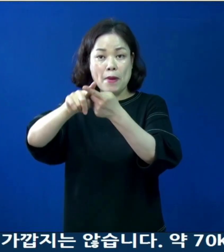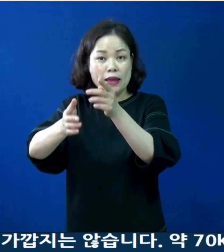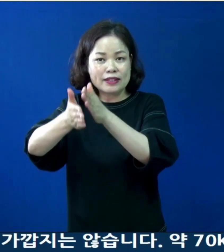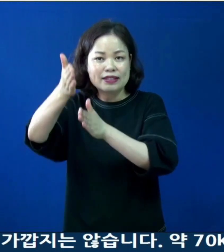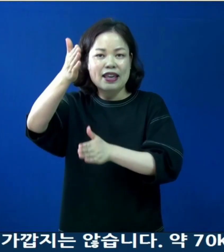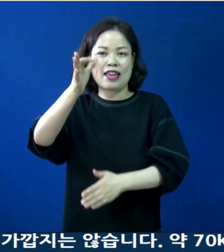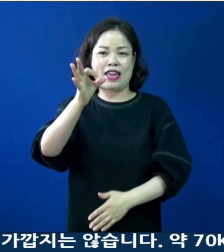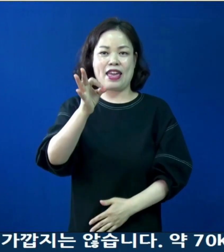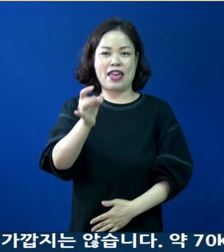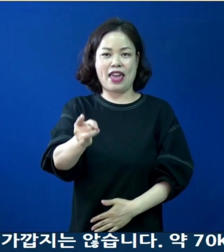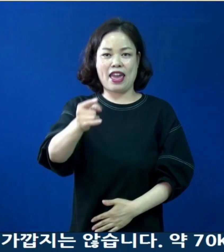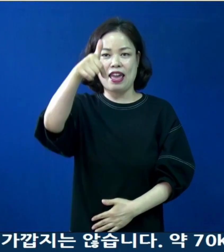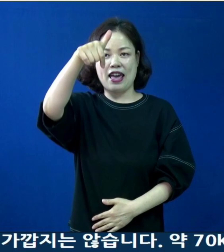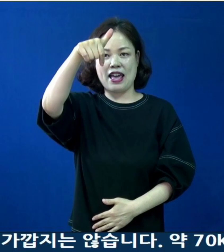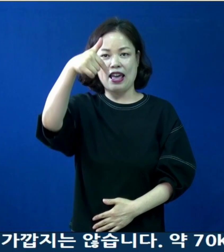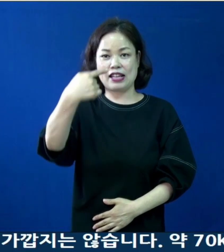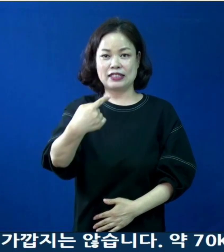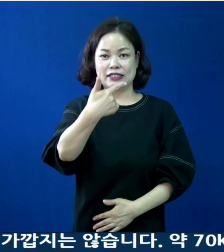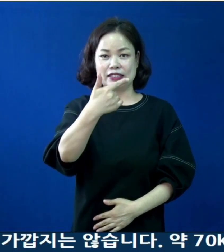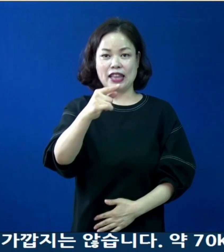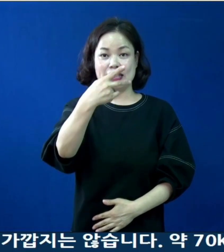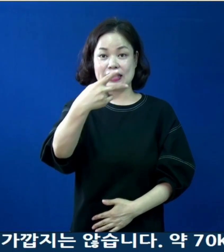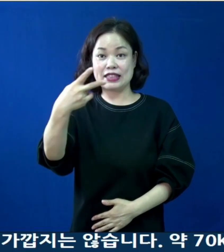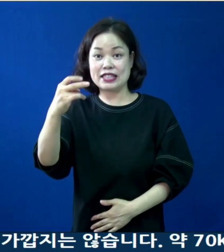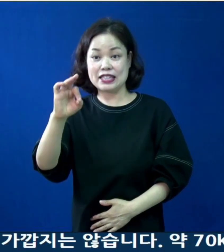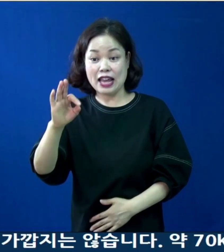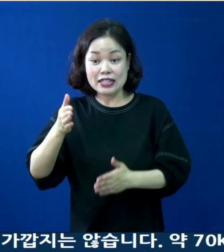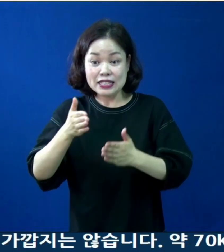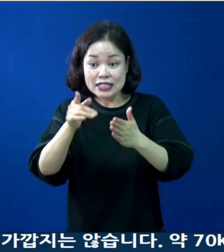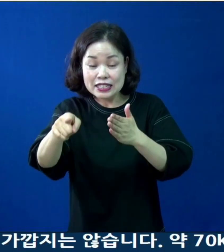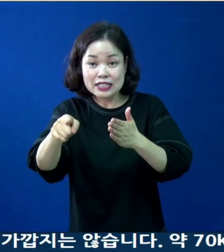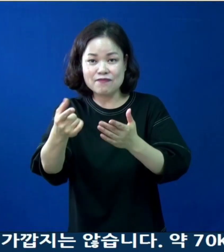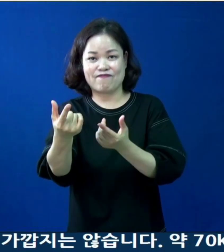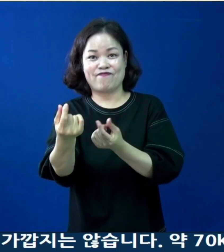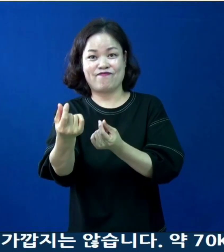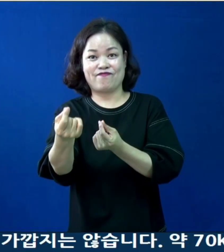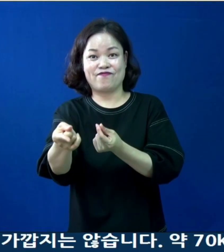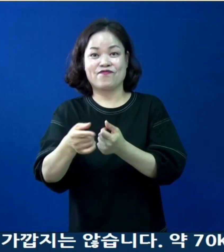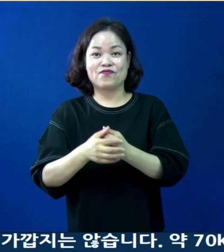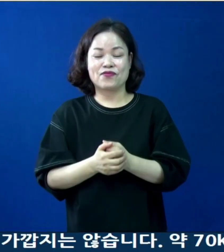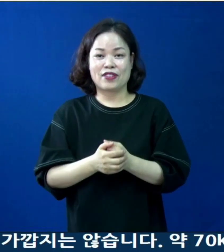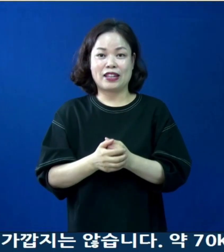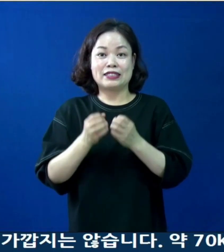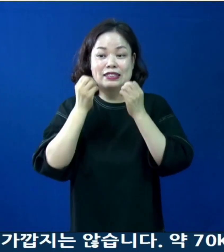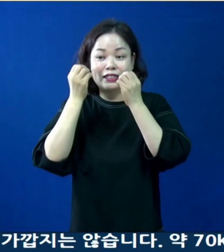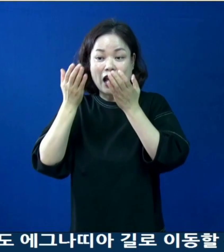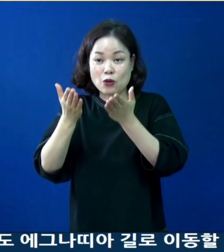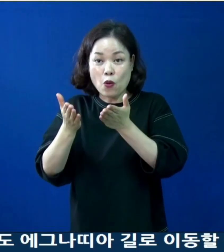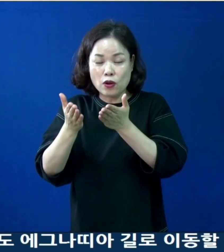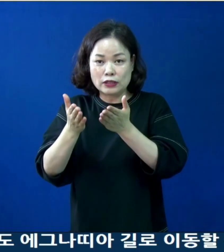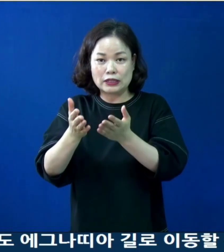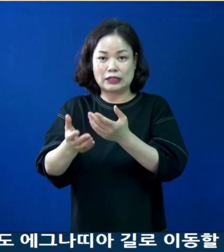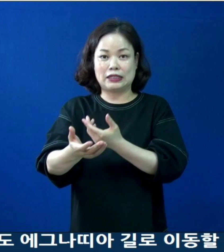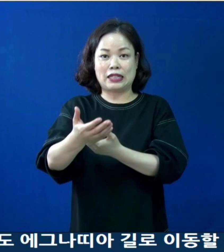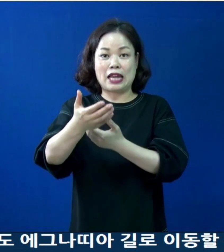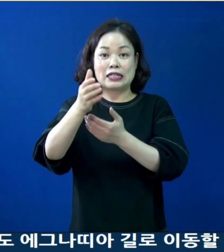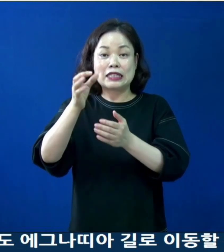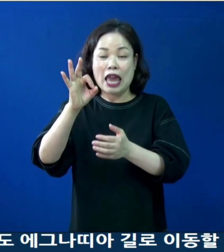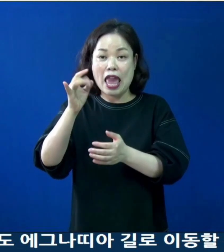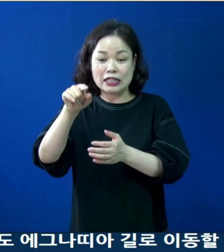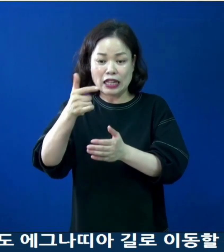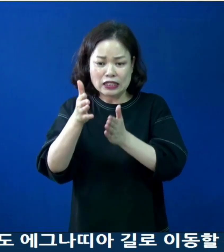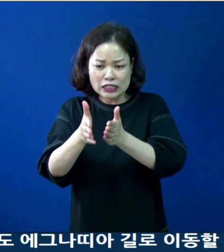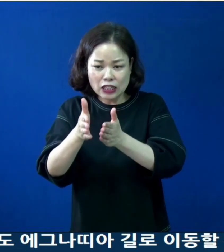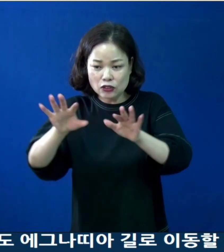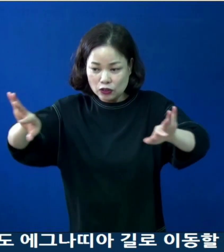에그네띠아 길입니다. 에그네띠아 길을 가운데다 보존하고 옆에 이제 그 새로운 길을 만들고 항상 저런 패턴이에요. 과거에